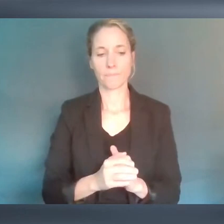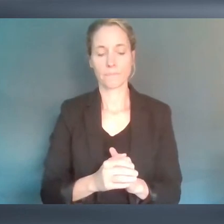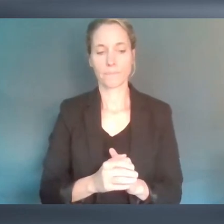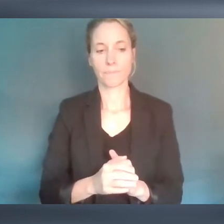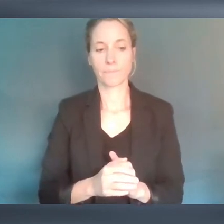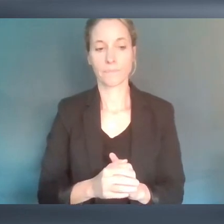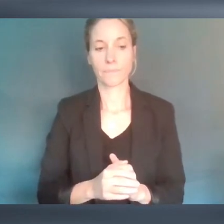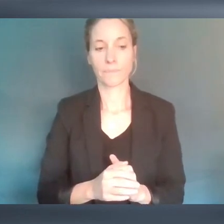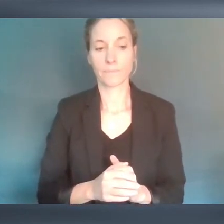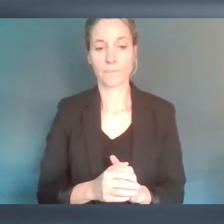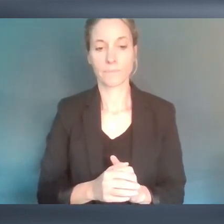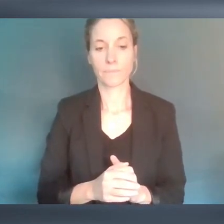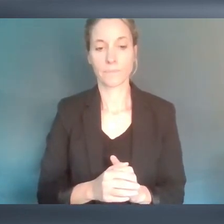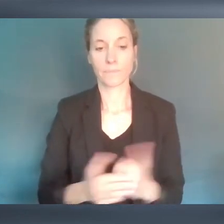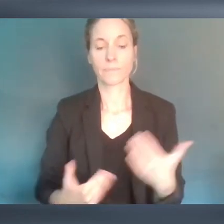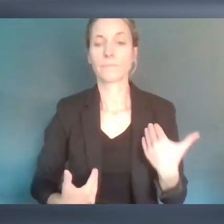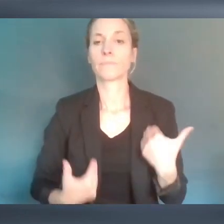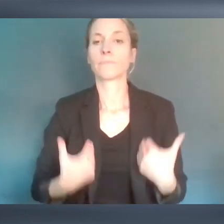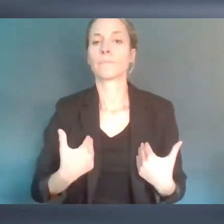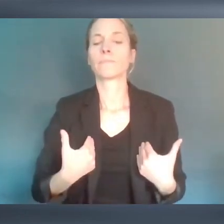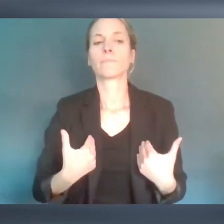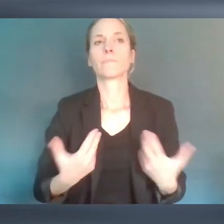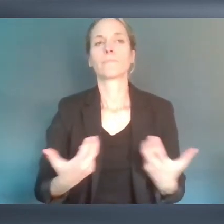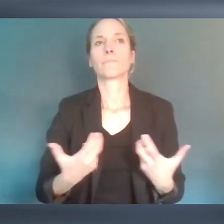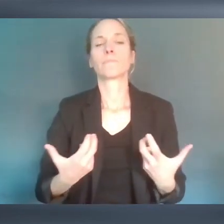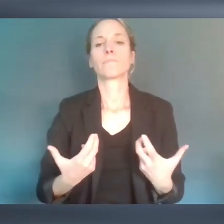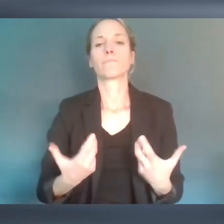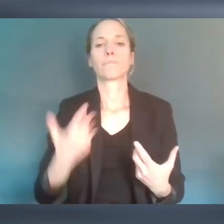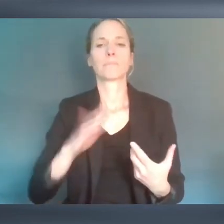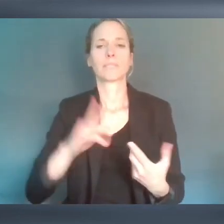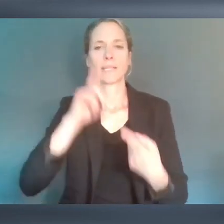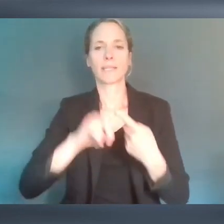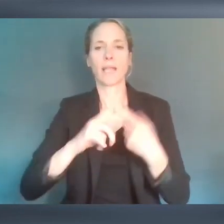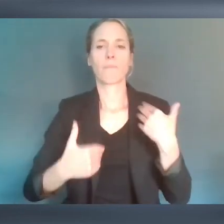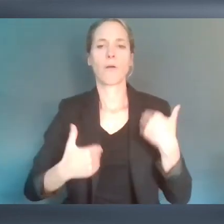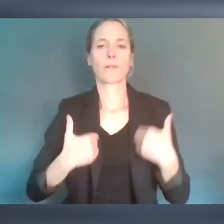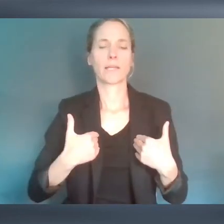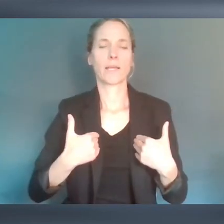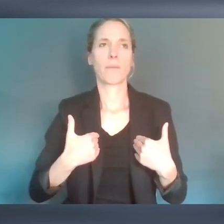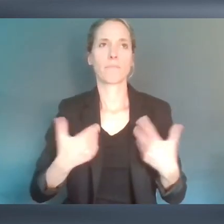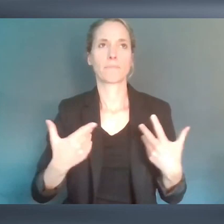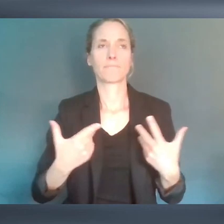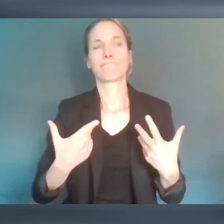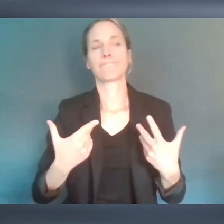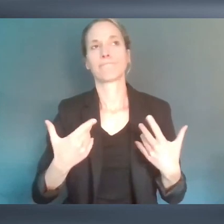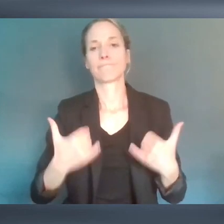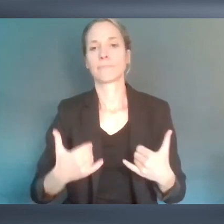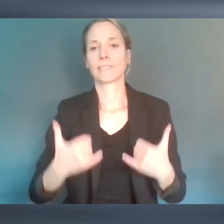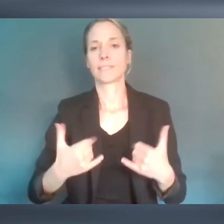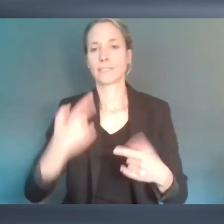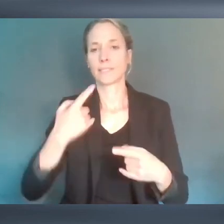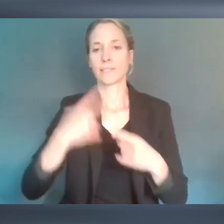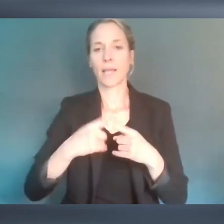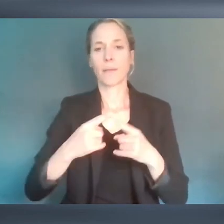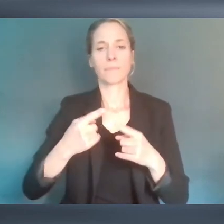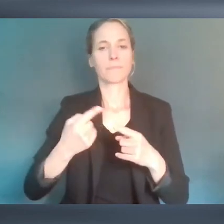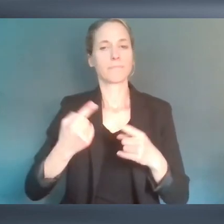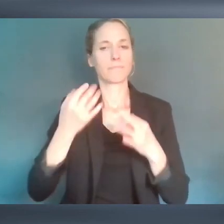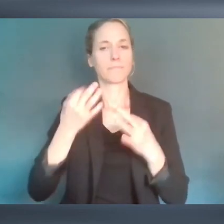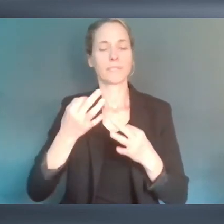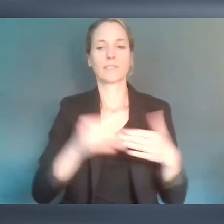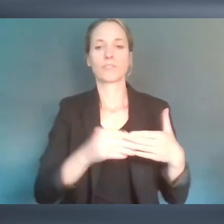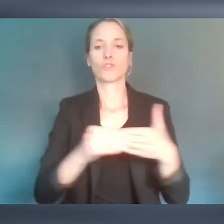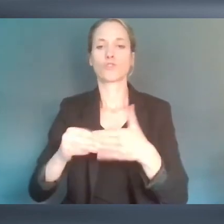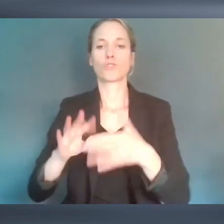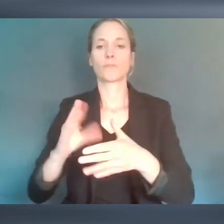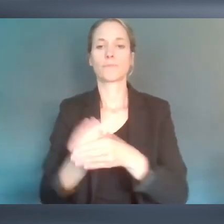Comme souvent, lorsqu'on s'intéresse à la question du handicap, ici, on s'intéresse au leadership et au management, en fait, c'est